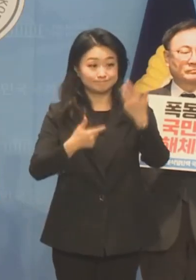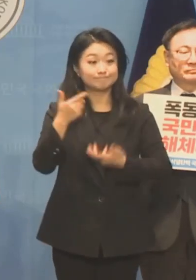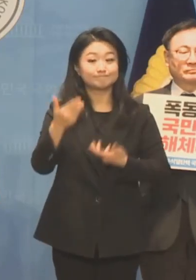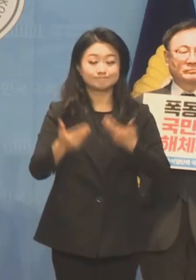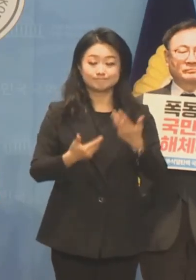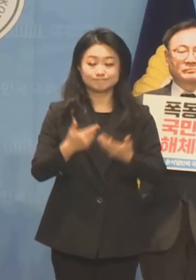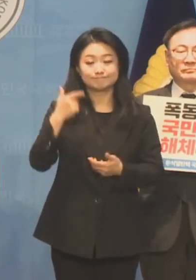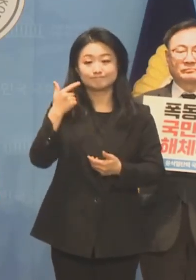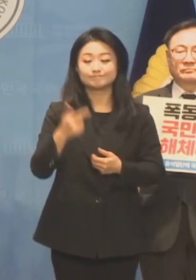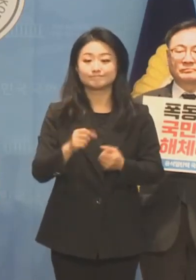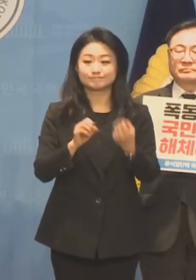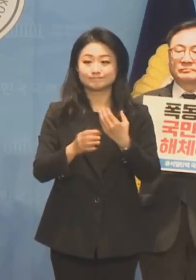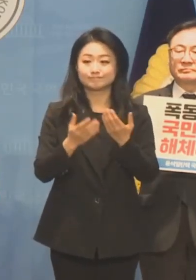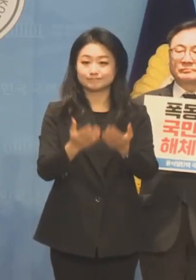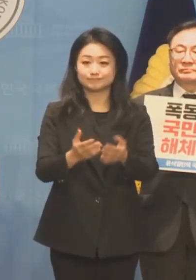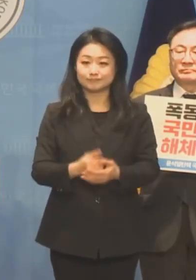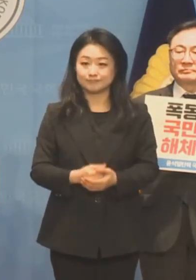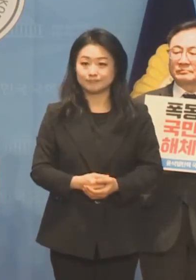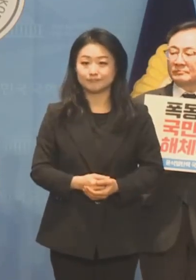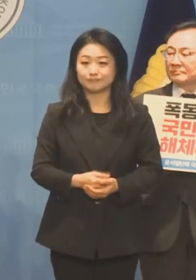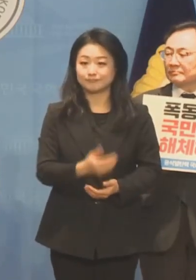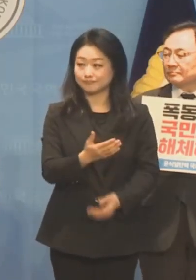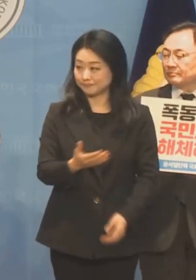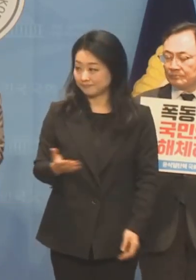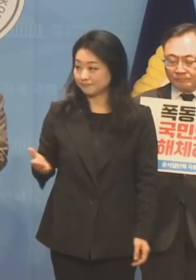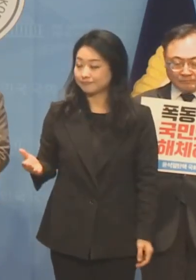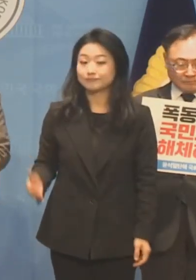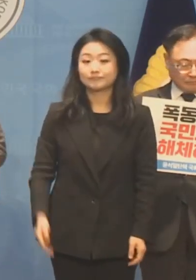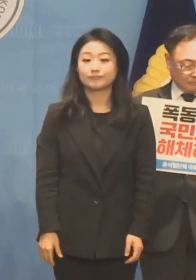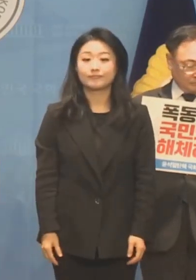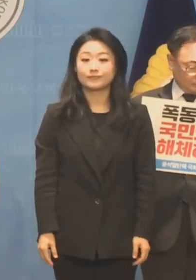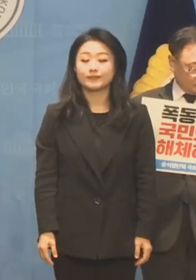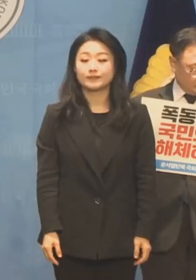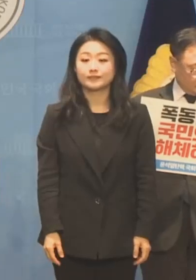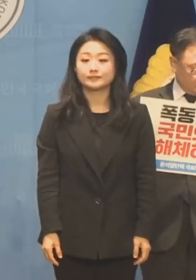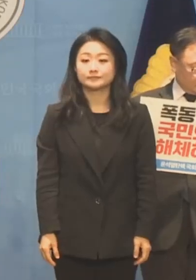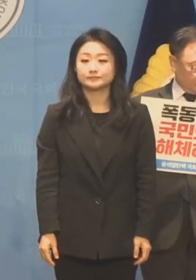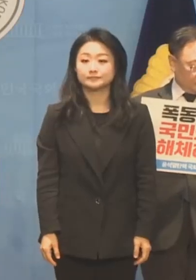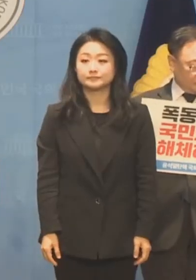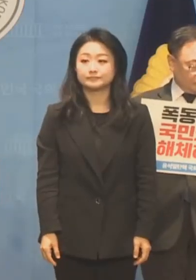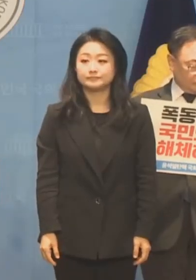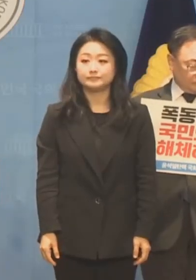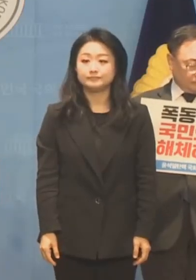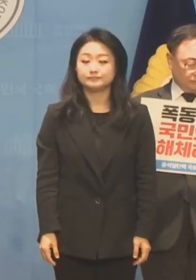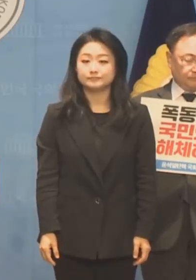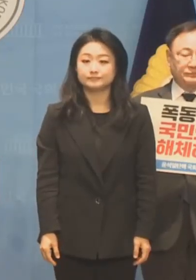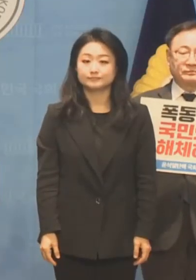하겠습니다. 먼저 김원희 의원님 나와서 말씀해 주시기 바라겠습니다.